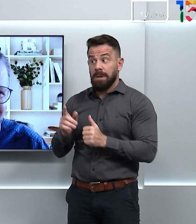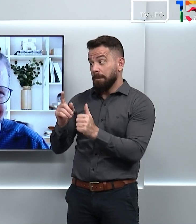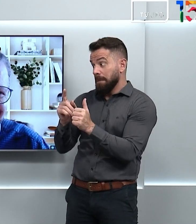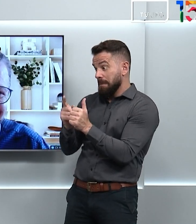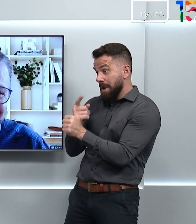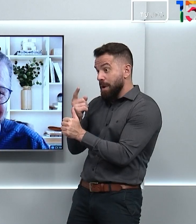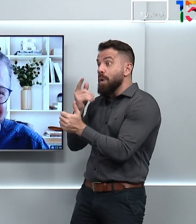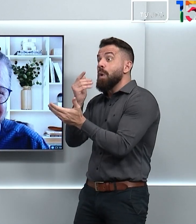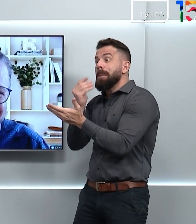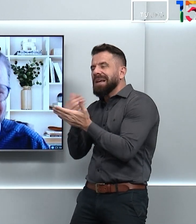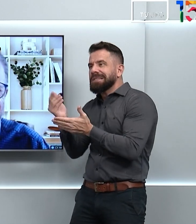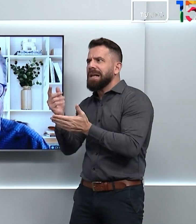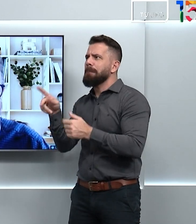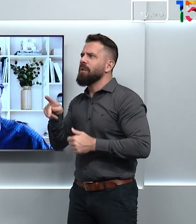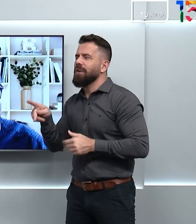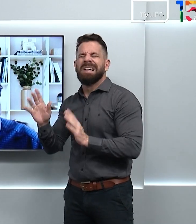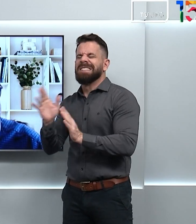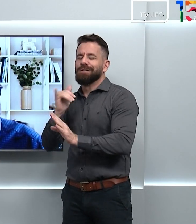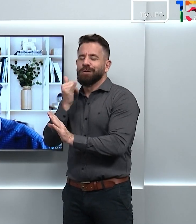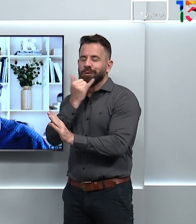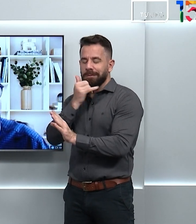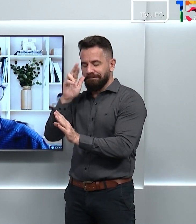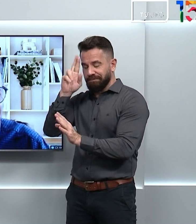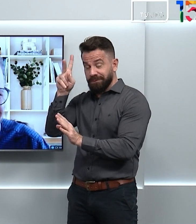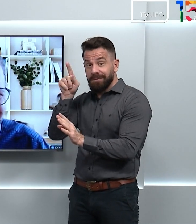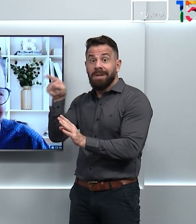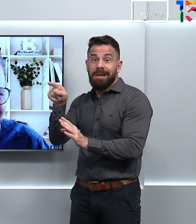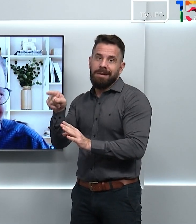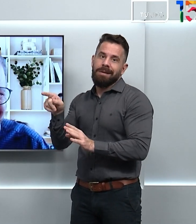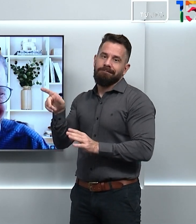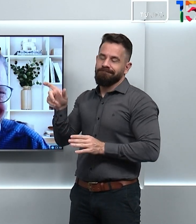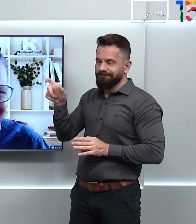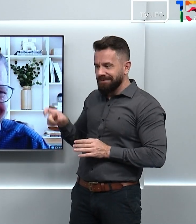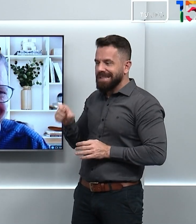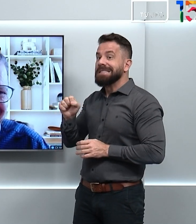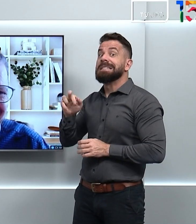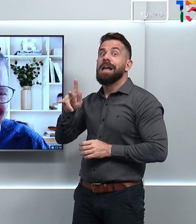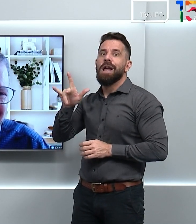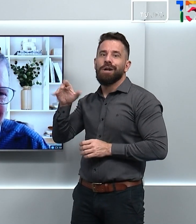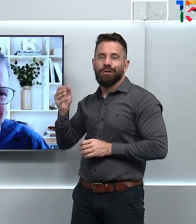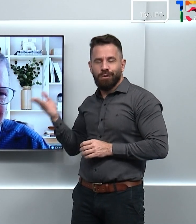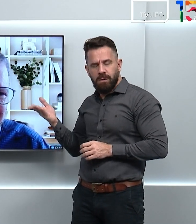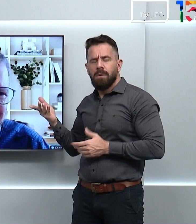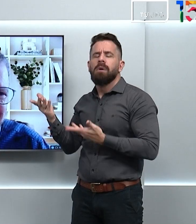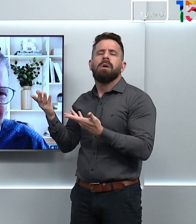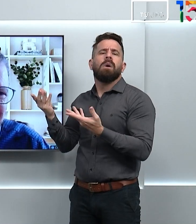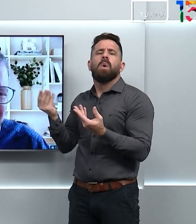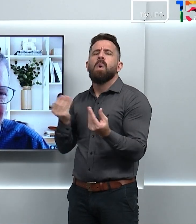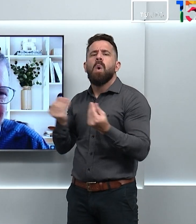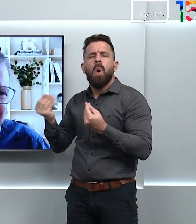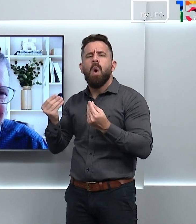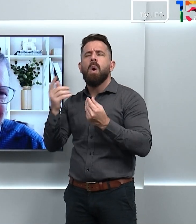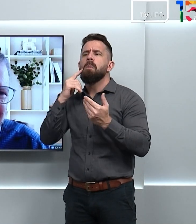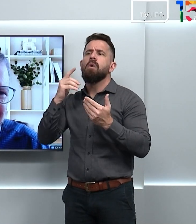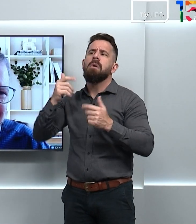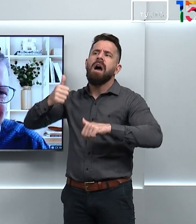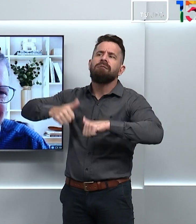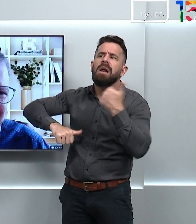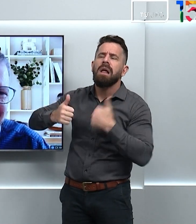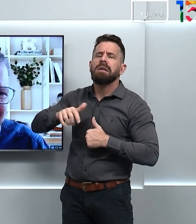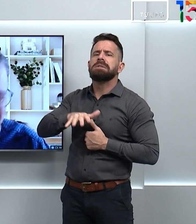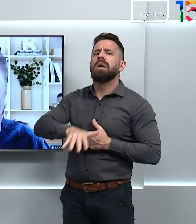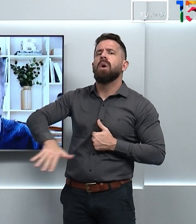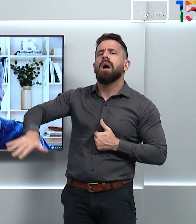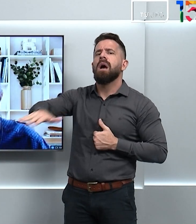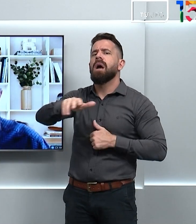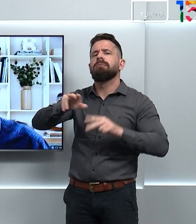desculpa, Sérgio, acho que é importante a gente falar a respeito dessas avaliações que o mercado tem feito